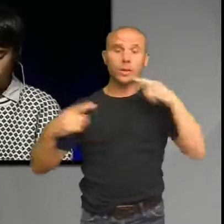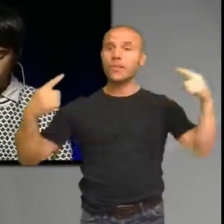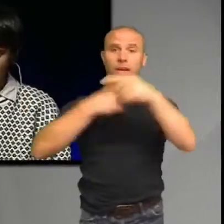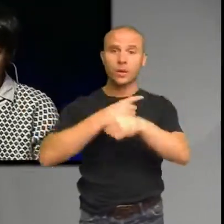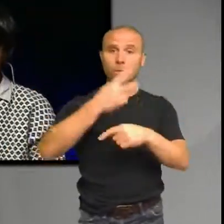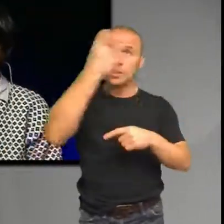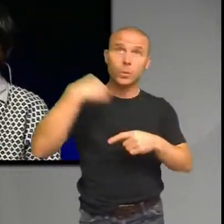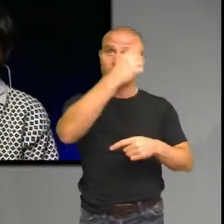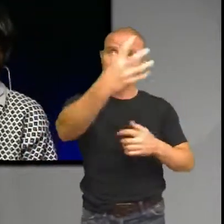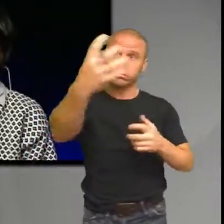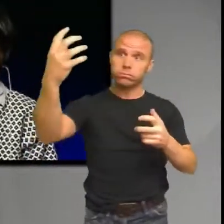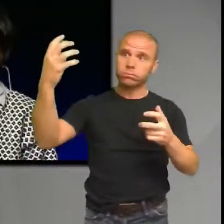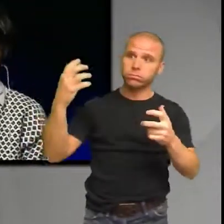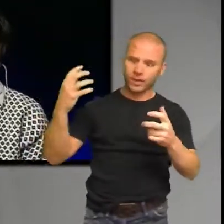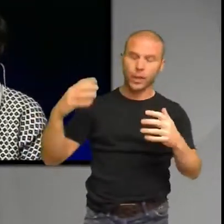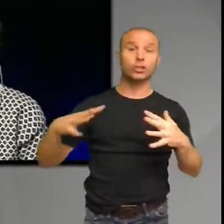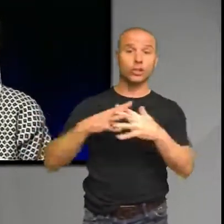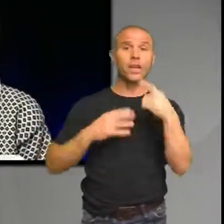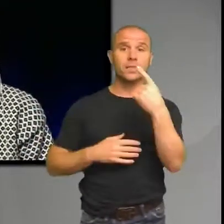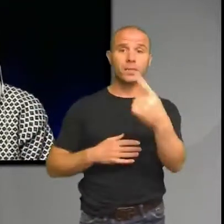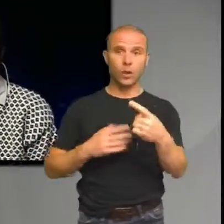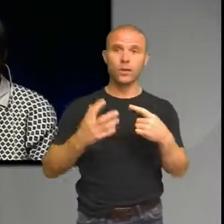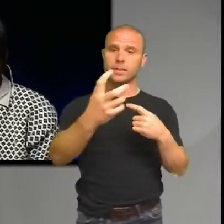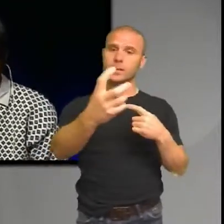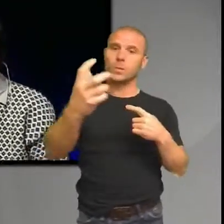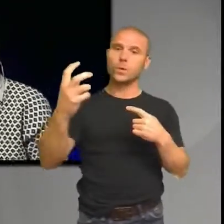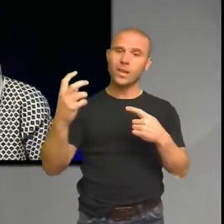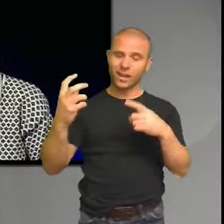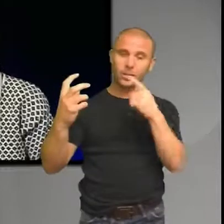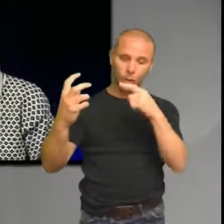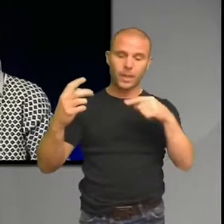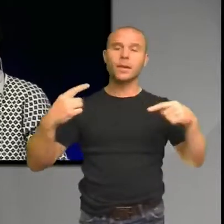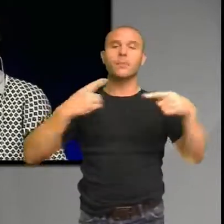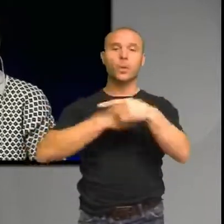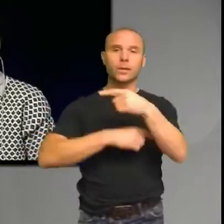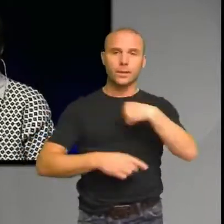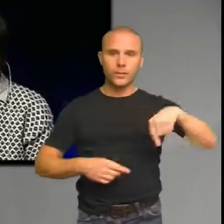i Rom så började inte jorden snurra runt solen förrän år 2000.